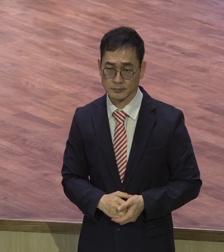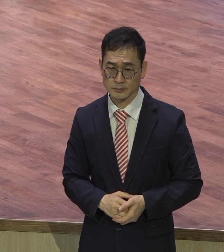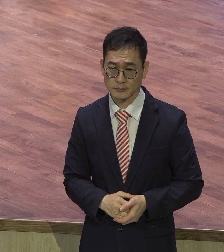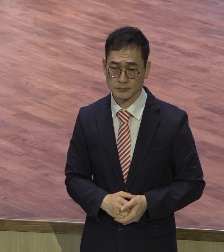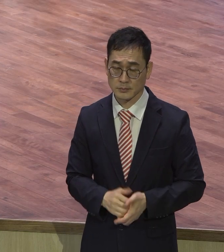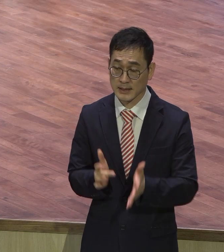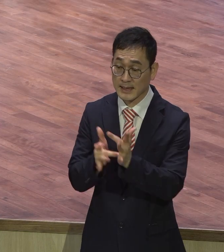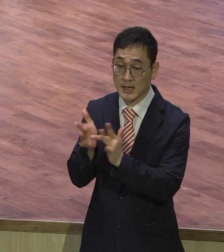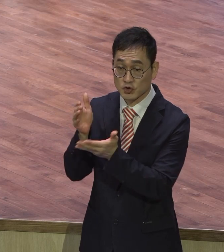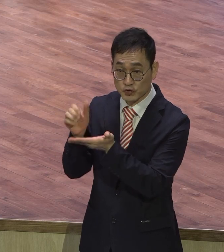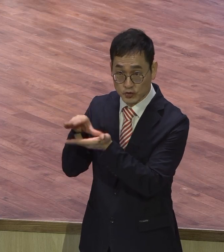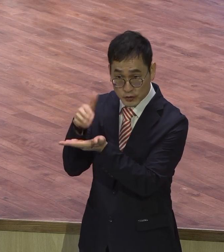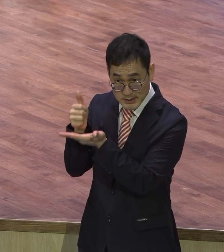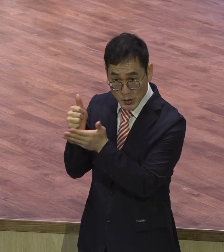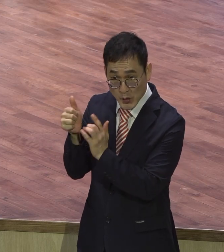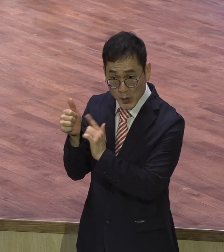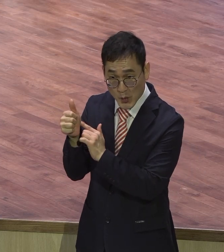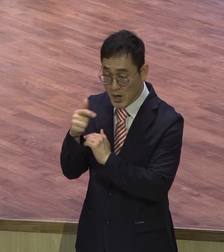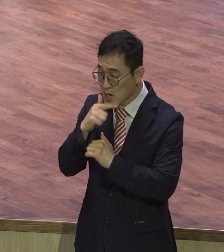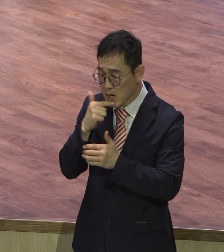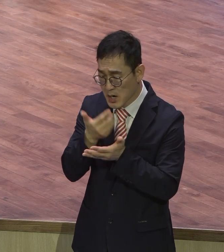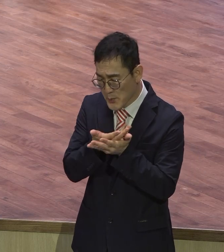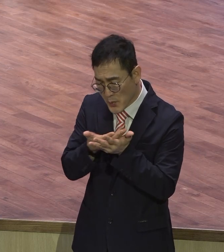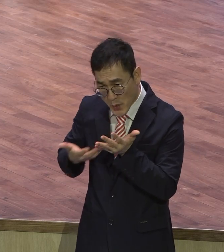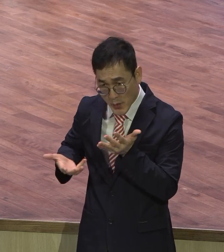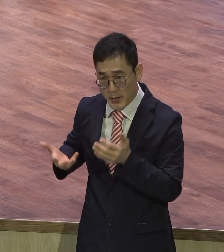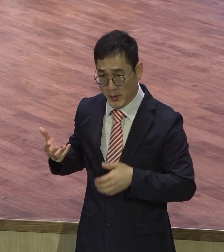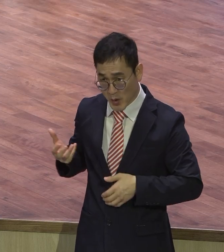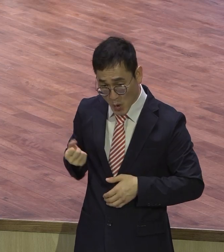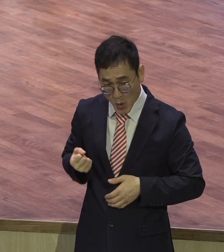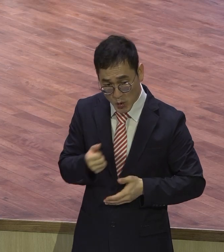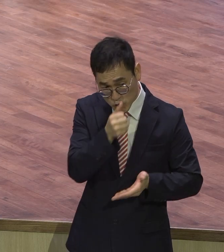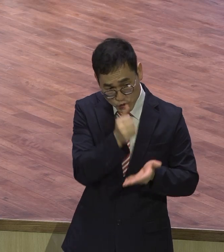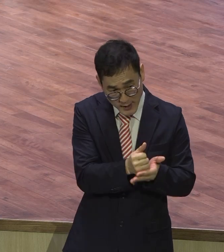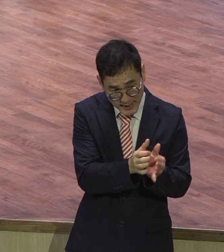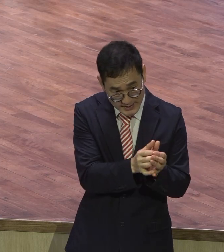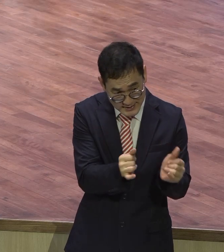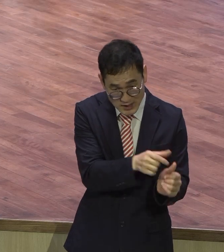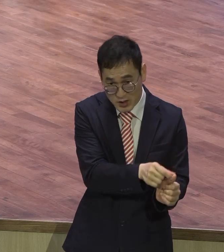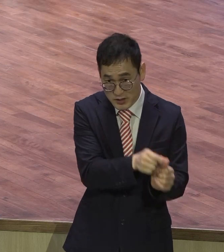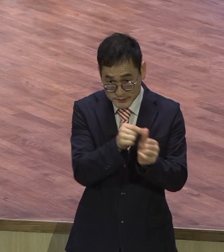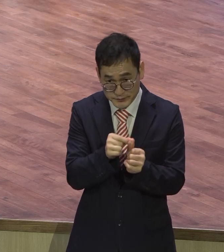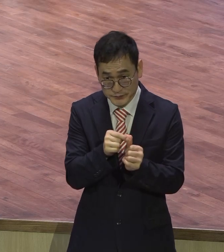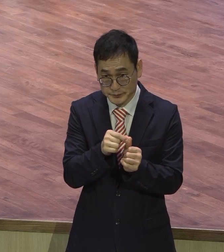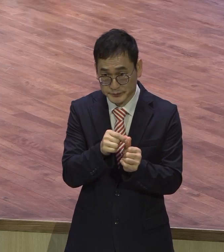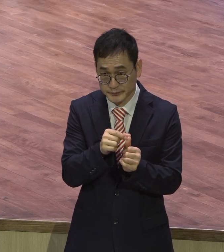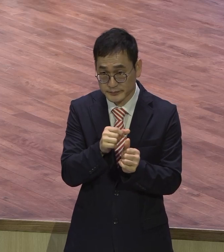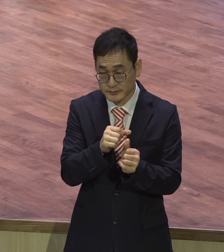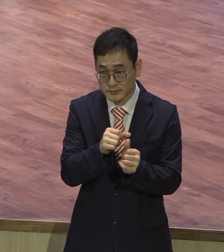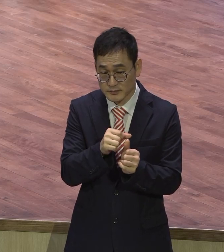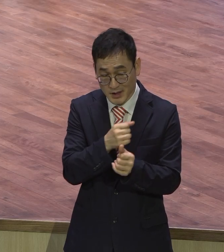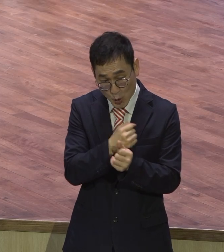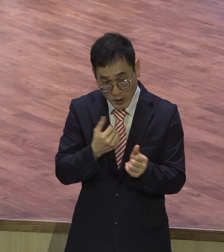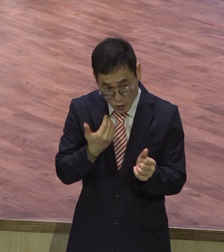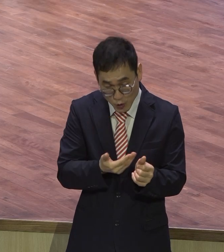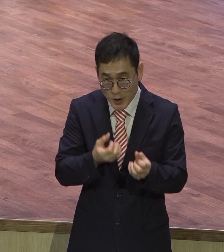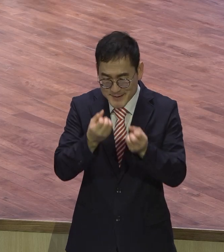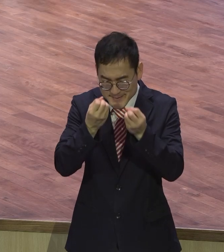예수 그리스도의 보혈로 이 죄인을 용시해 주고 새로운 삶을 그렇게